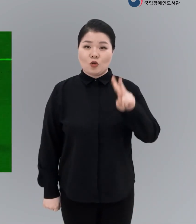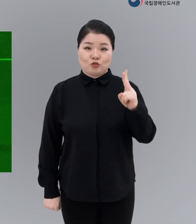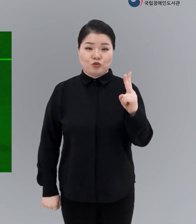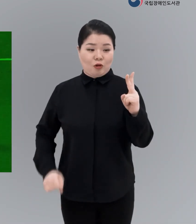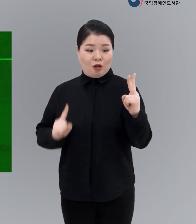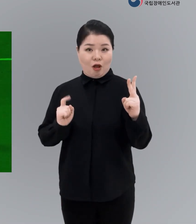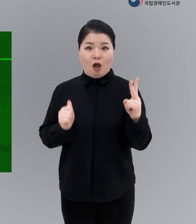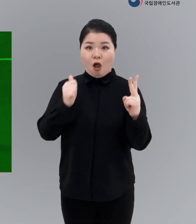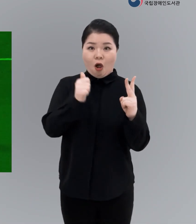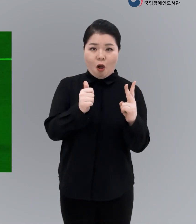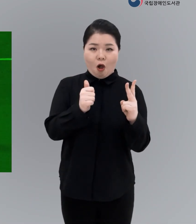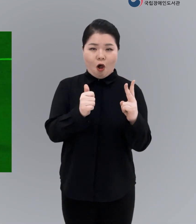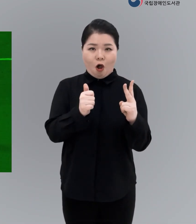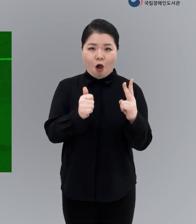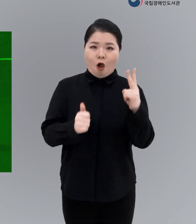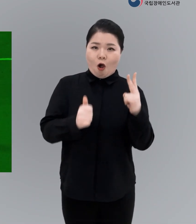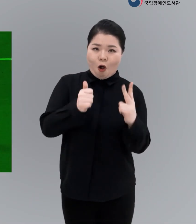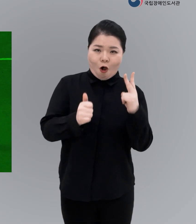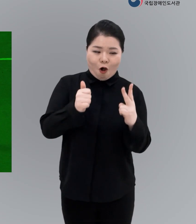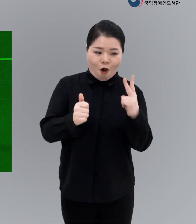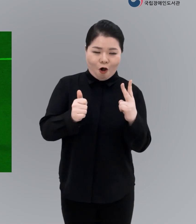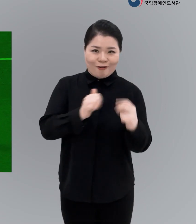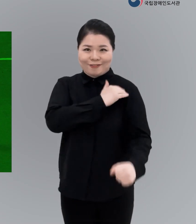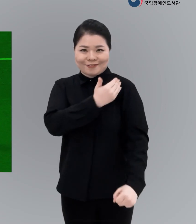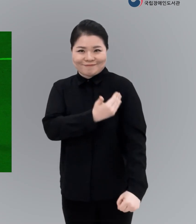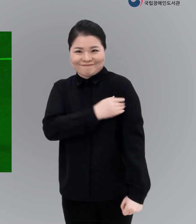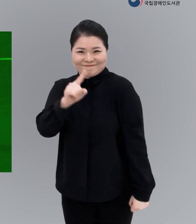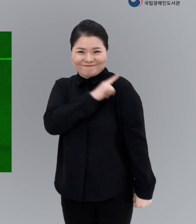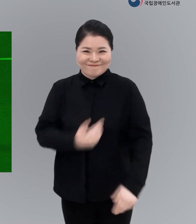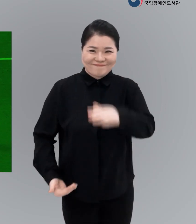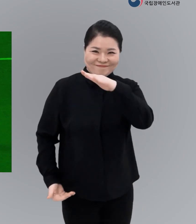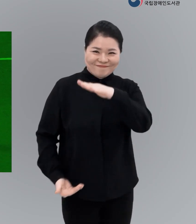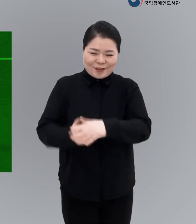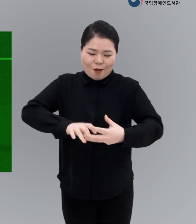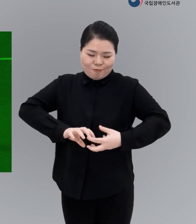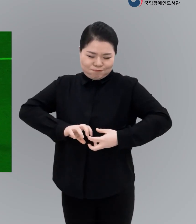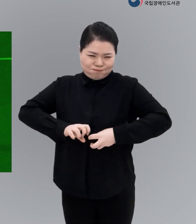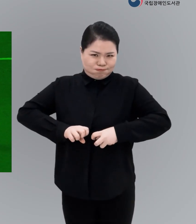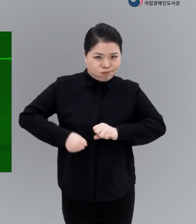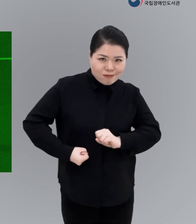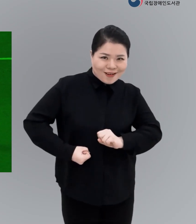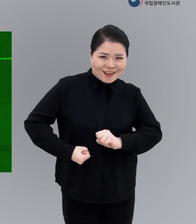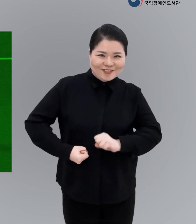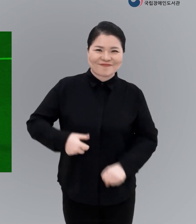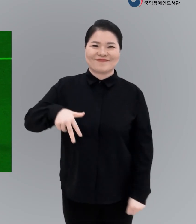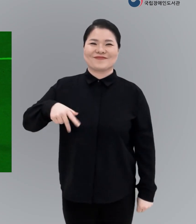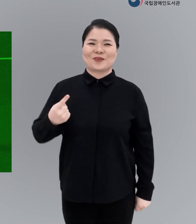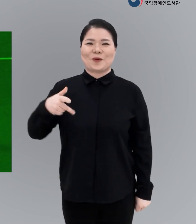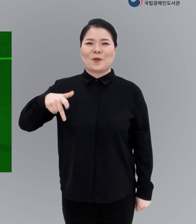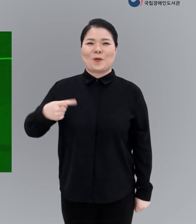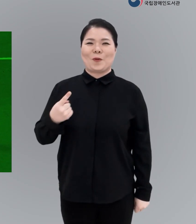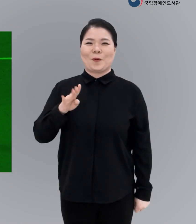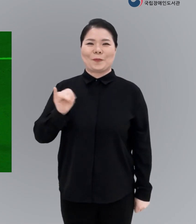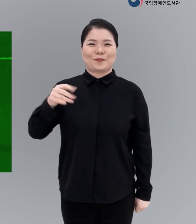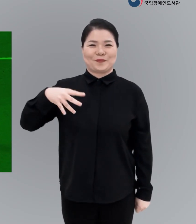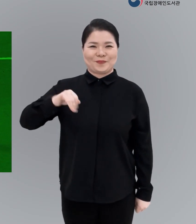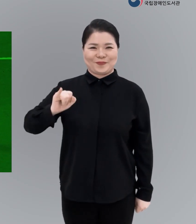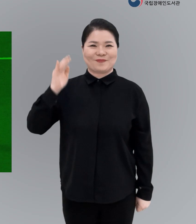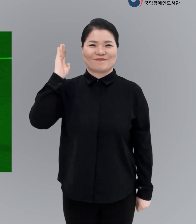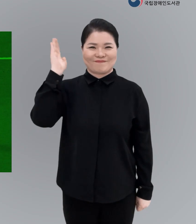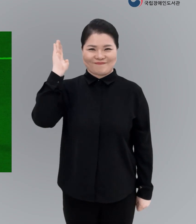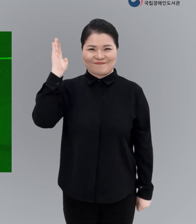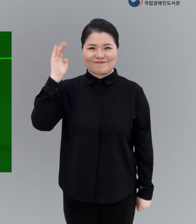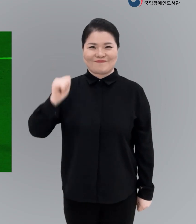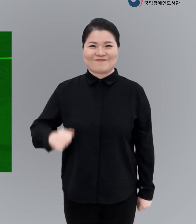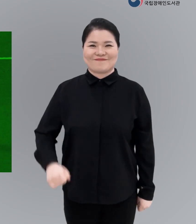페더러와 나달은 내 능력과 테니스 실력을 최대한 발휘하도록 자극했어요. 테니스 선수